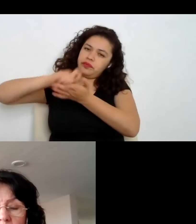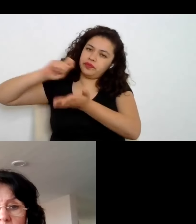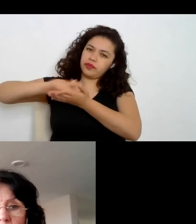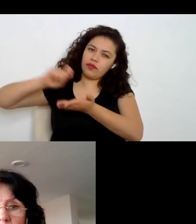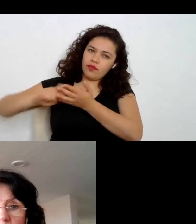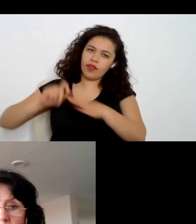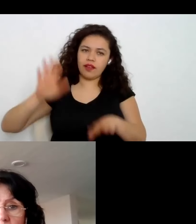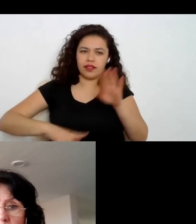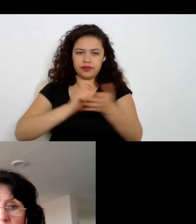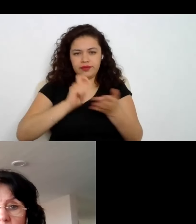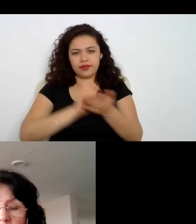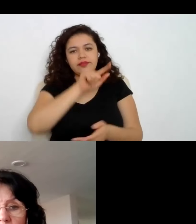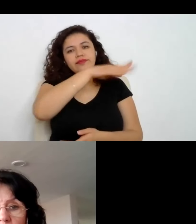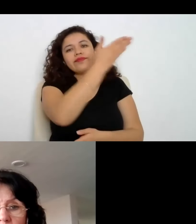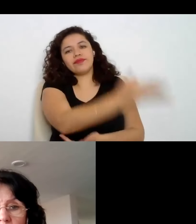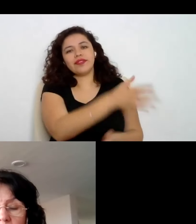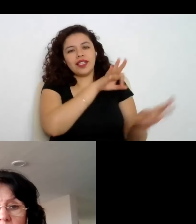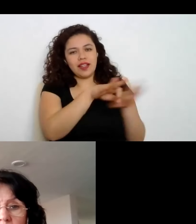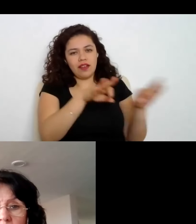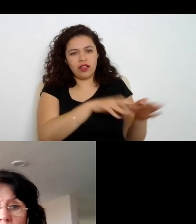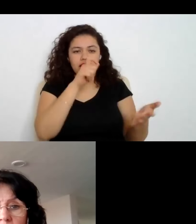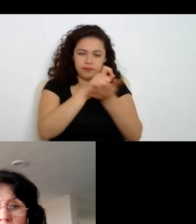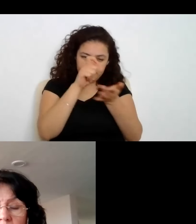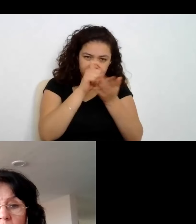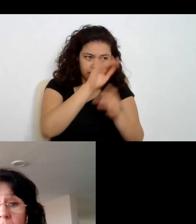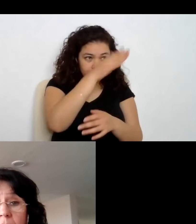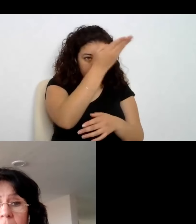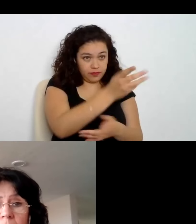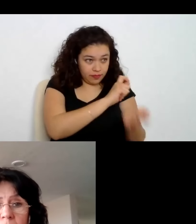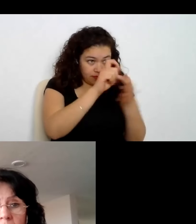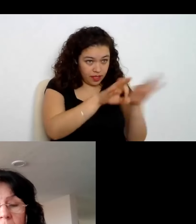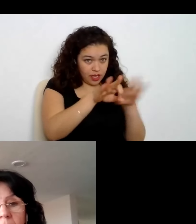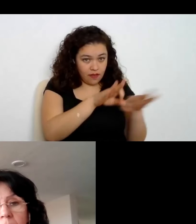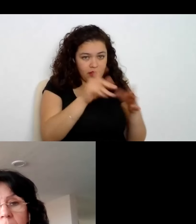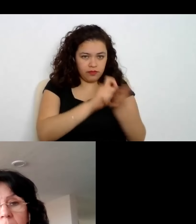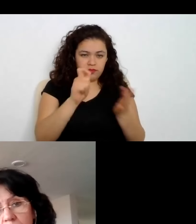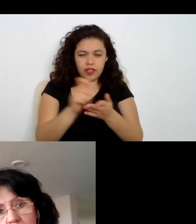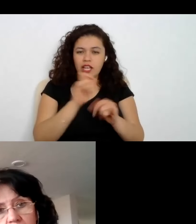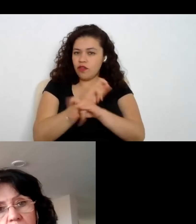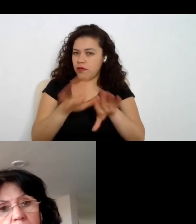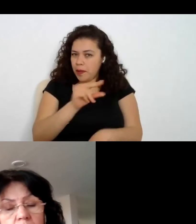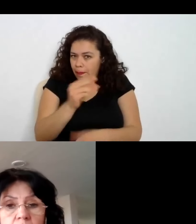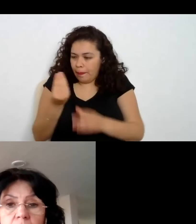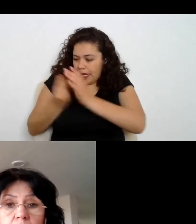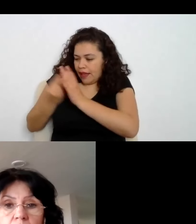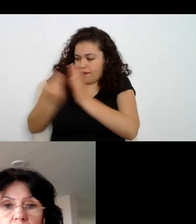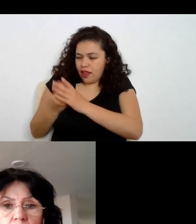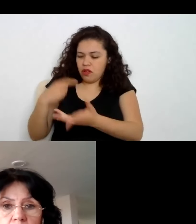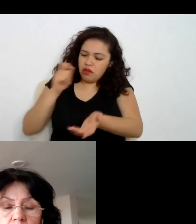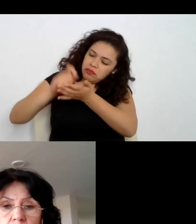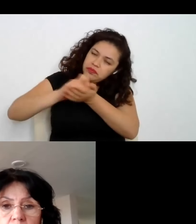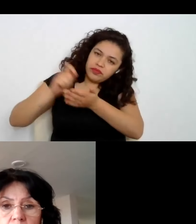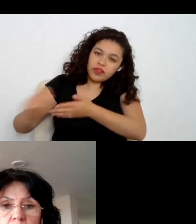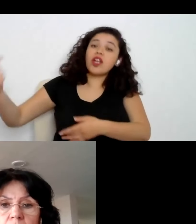nos hacen llenar, ¿no? Una solicitud de empleo y en la solicitud de empleo me piden ahí muchos datos personales. Si yo voy a llenar